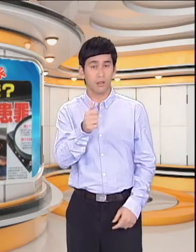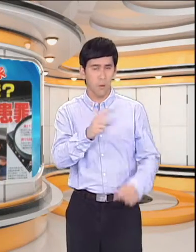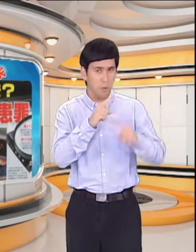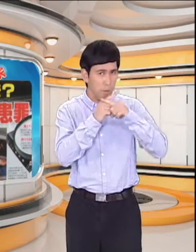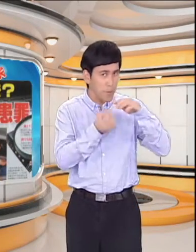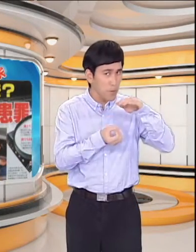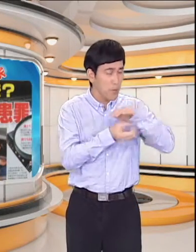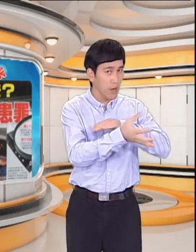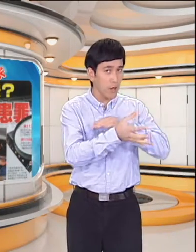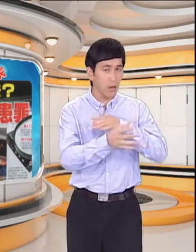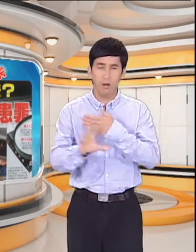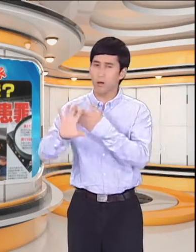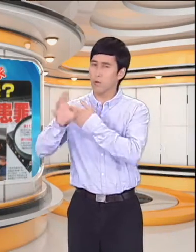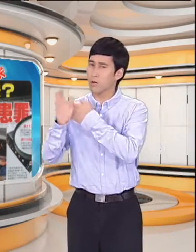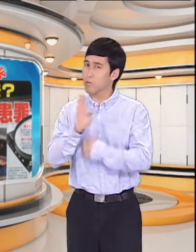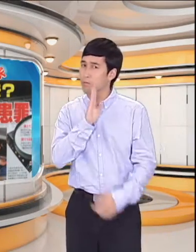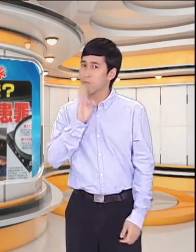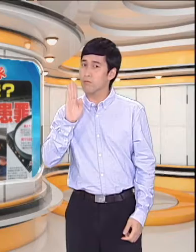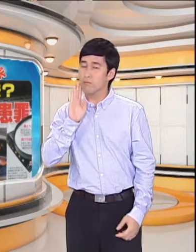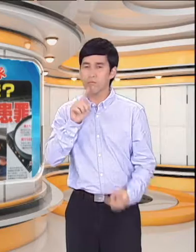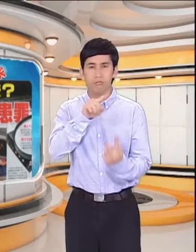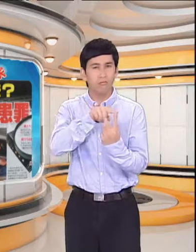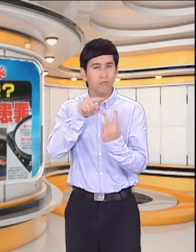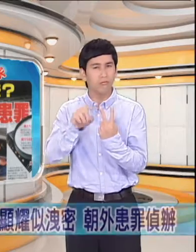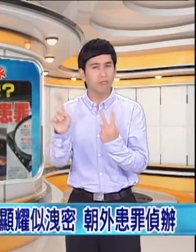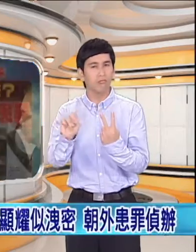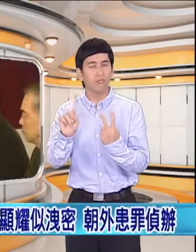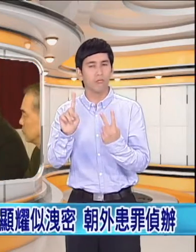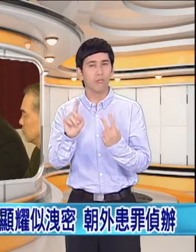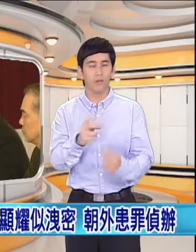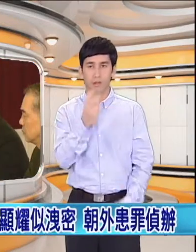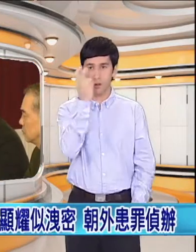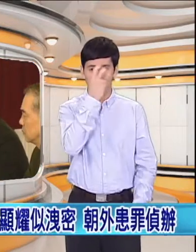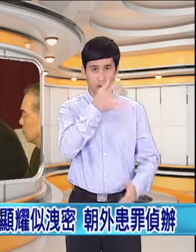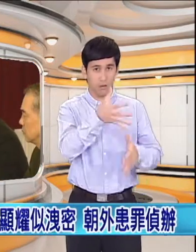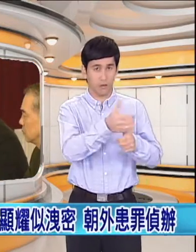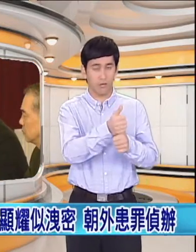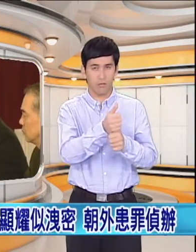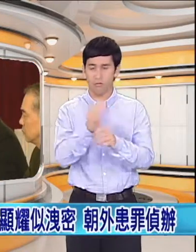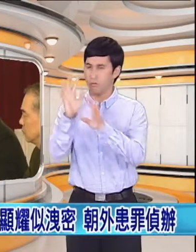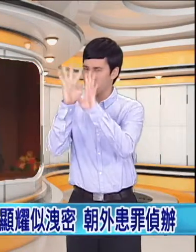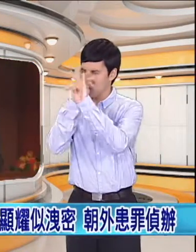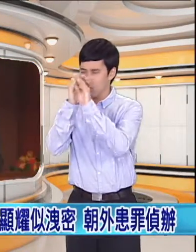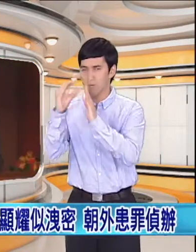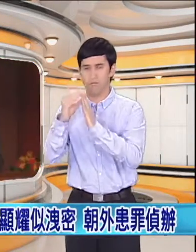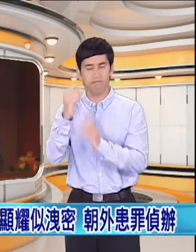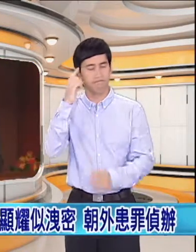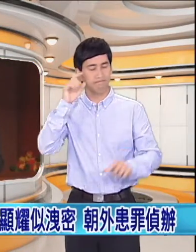段，不过张显耀到底涉嫌泄密还是外患罪，减调不同